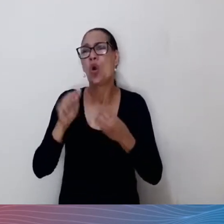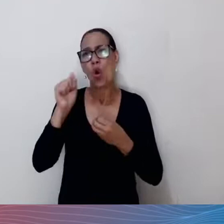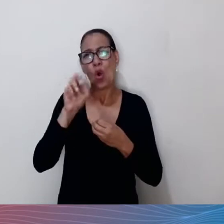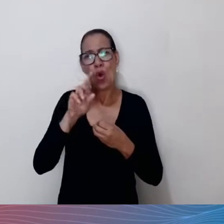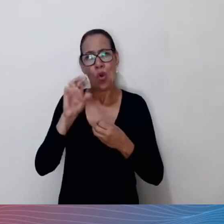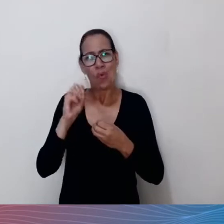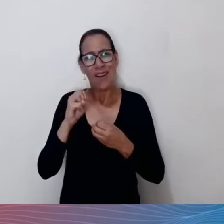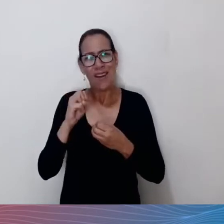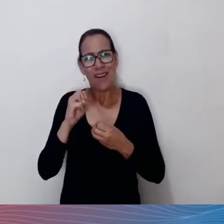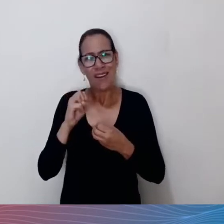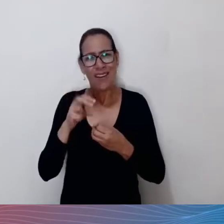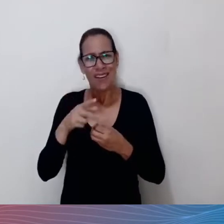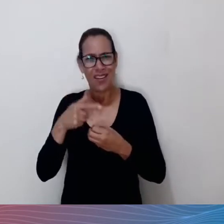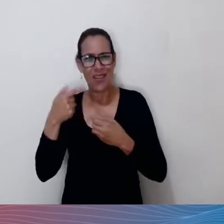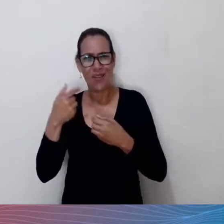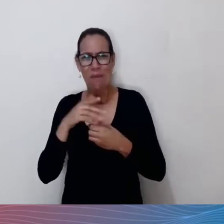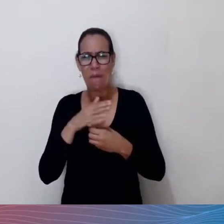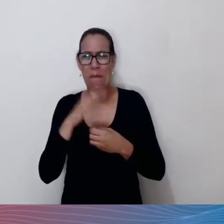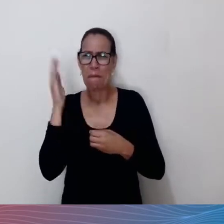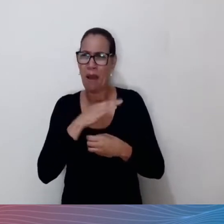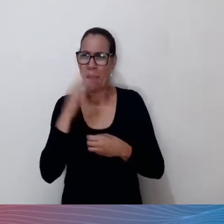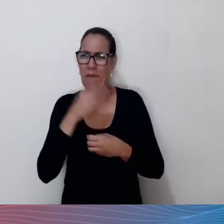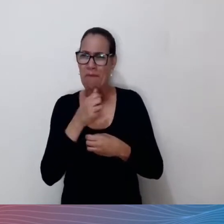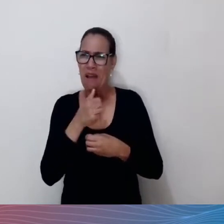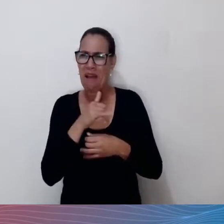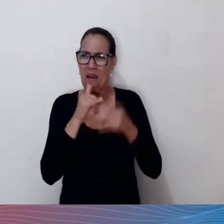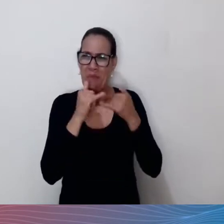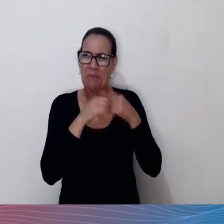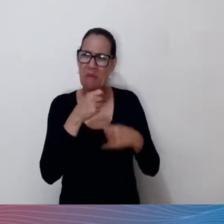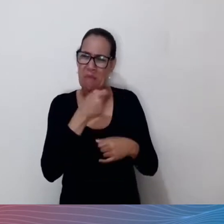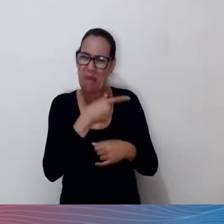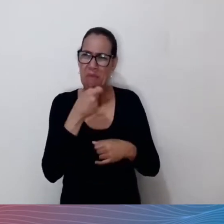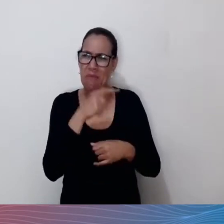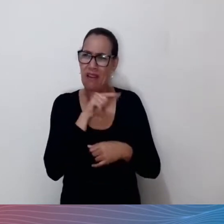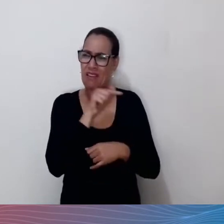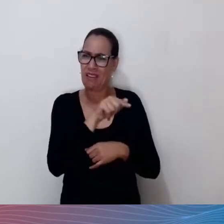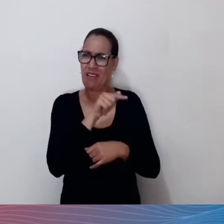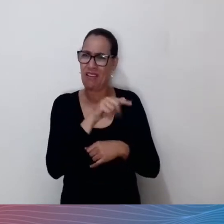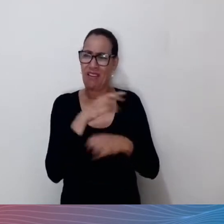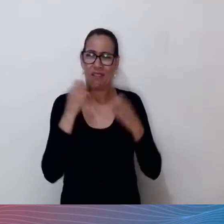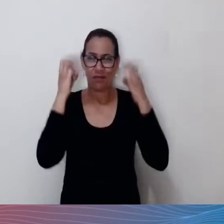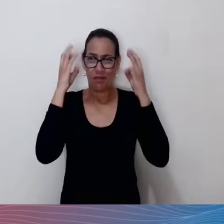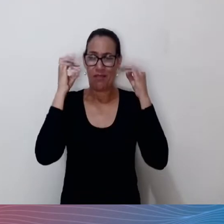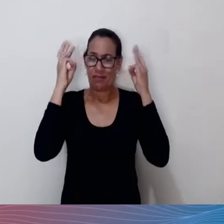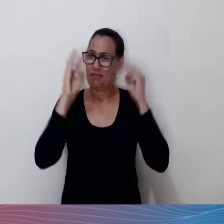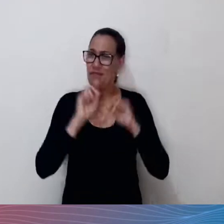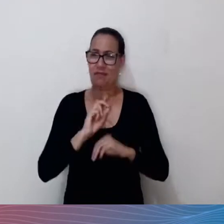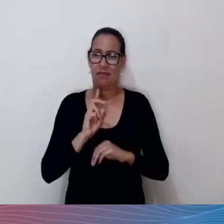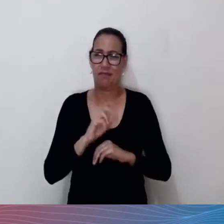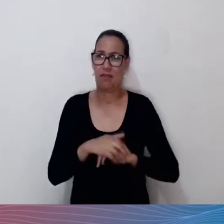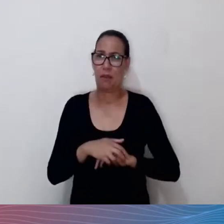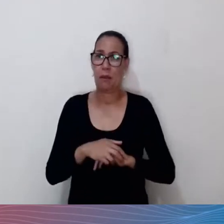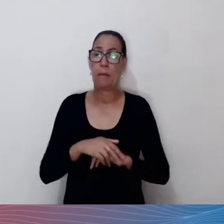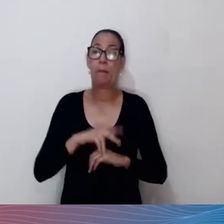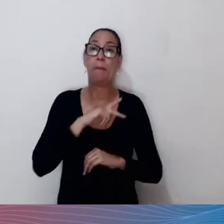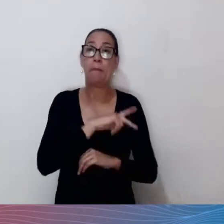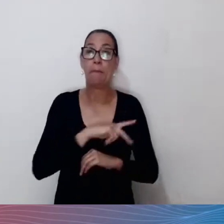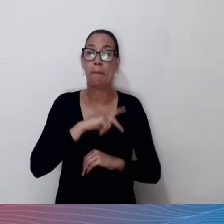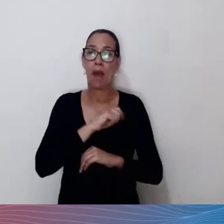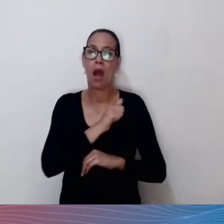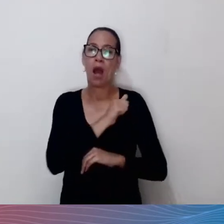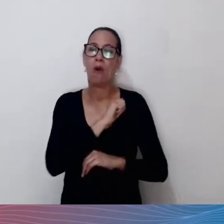estava acontecendo a mesma coisa. Claramente Deus estava usando Paulo como a sua boca, como